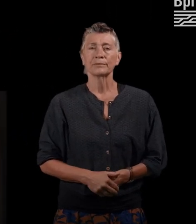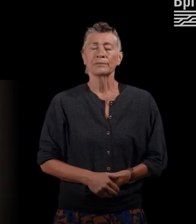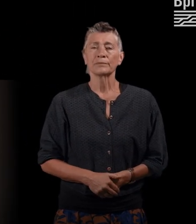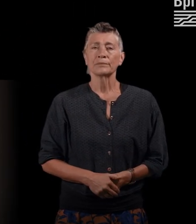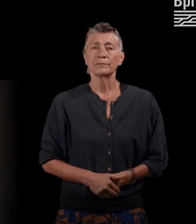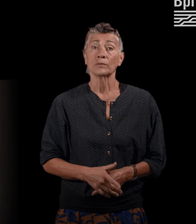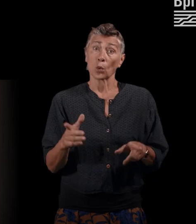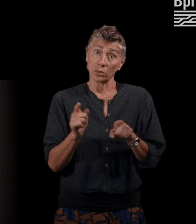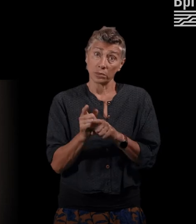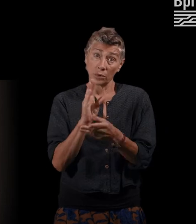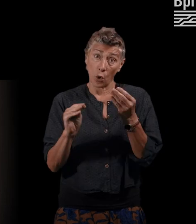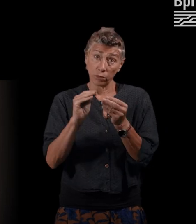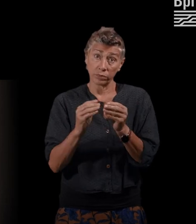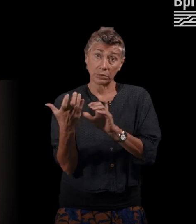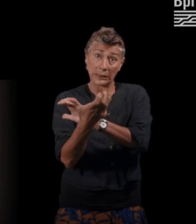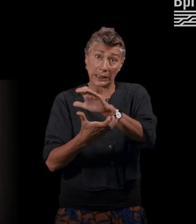Et puis la crise sanitaire est arrivée